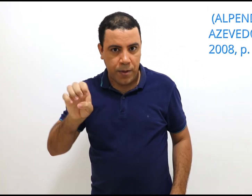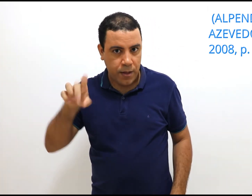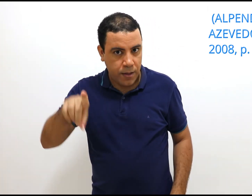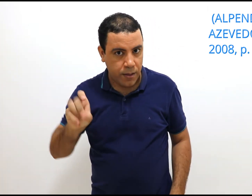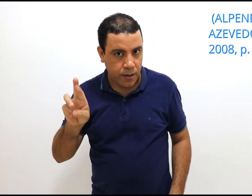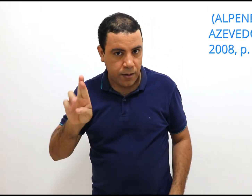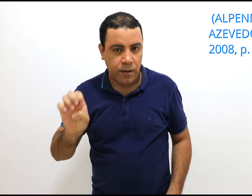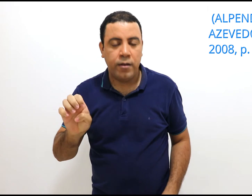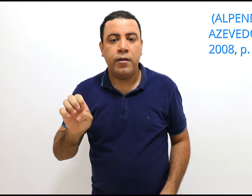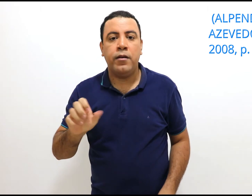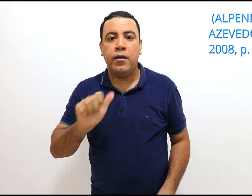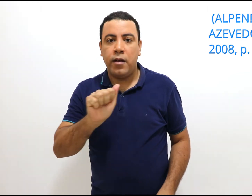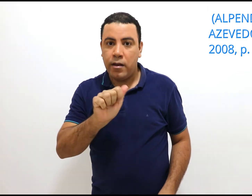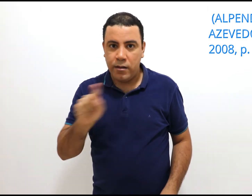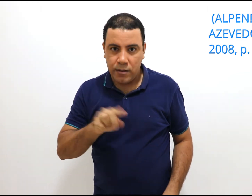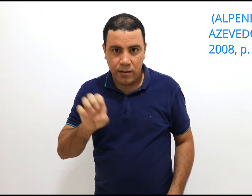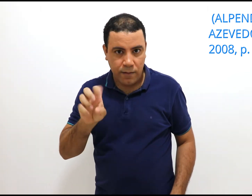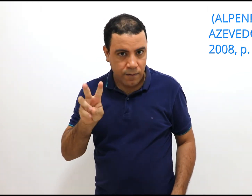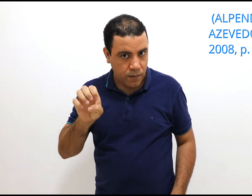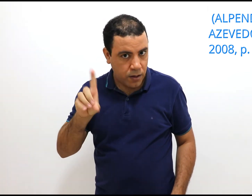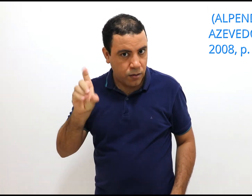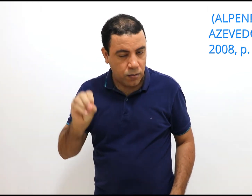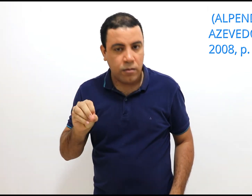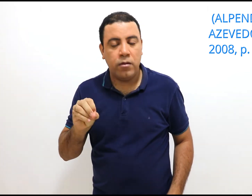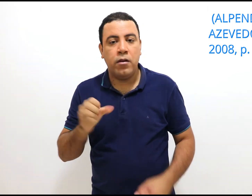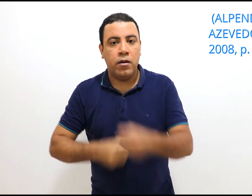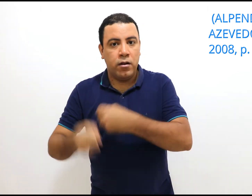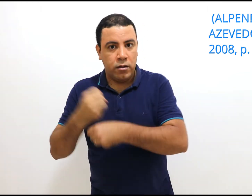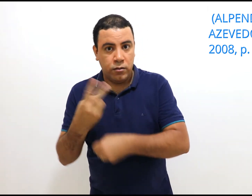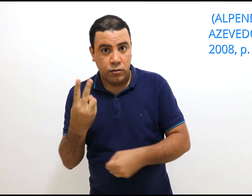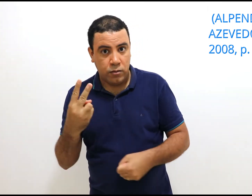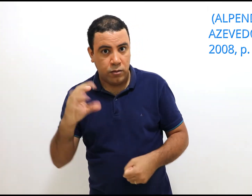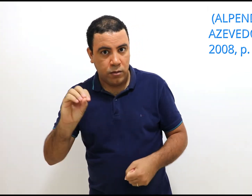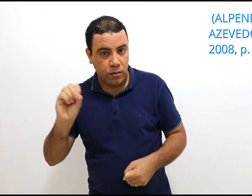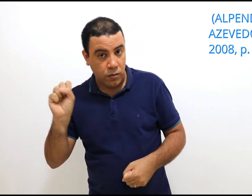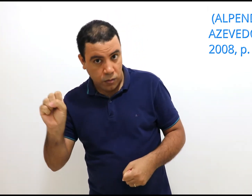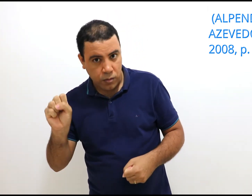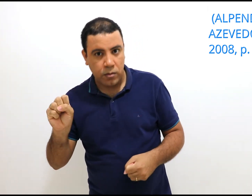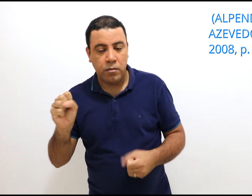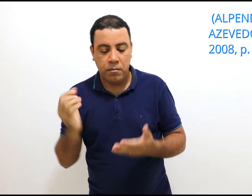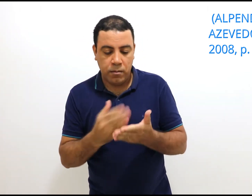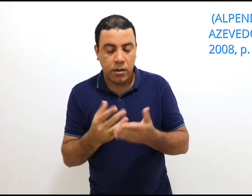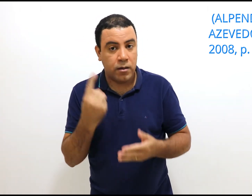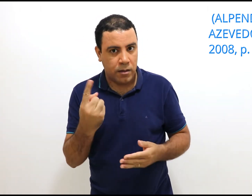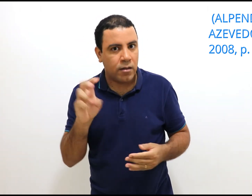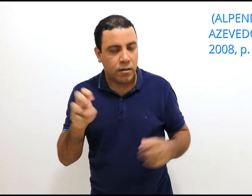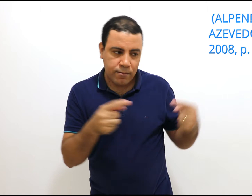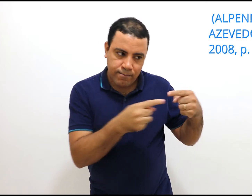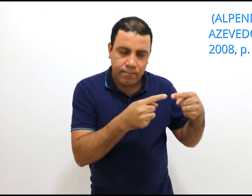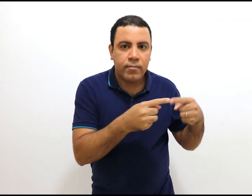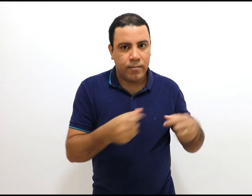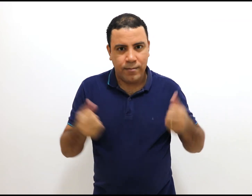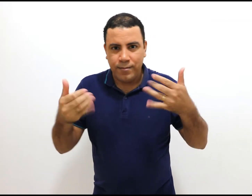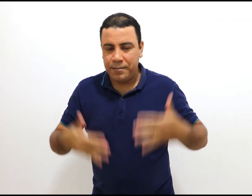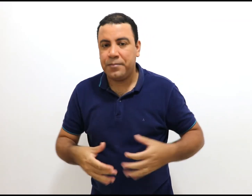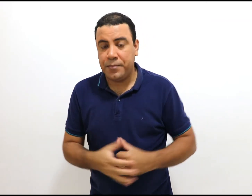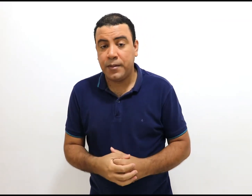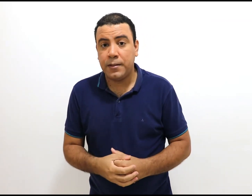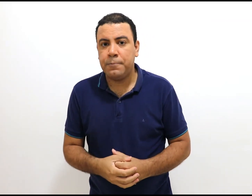Azevedo, 2008, página 15, mediante slides com figuras e o ensino do termo